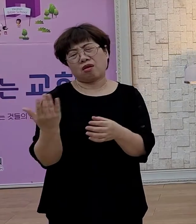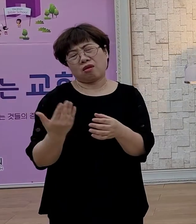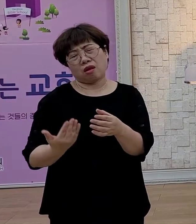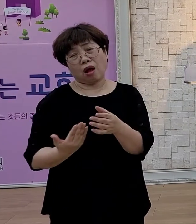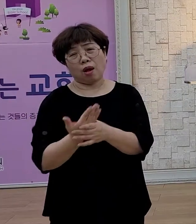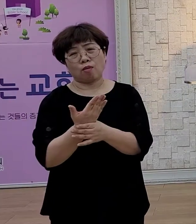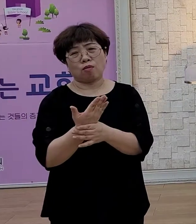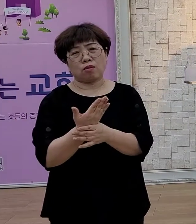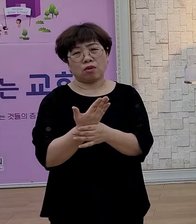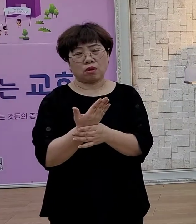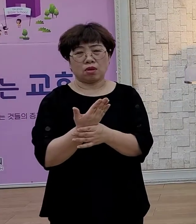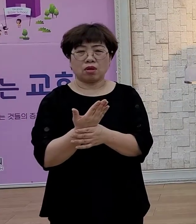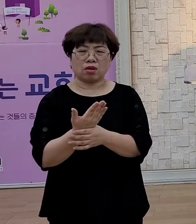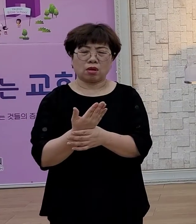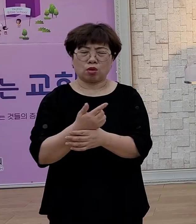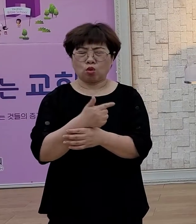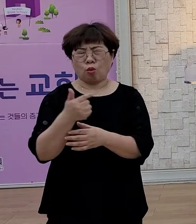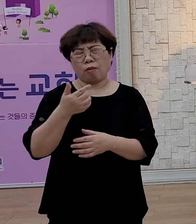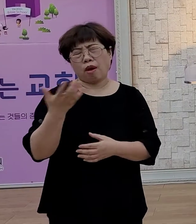여러분 경험해 보신 분은 알아요.